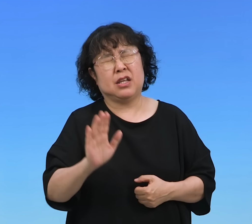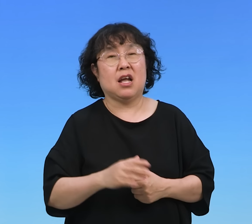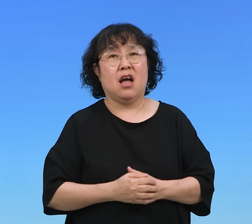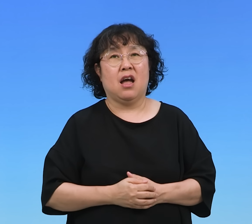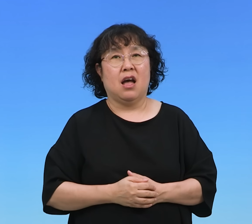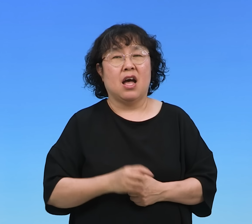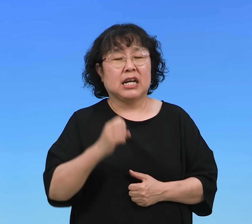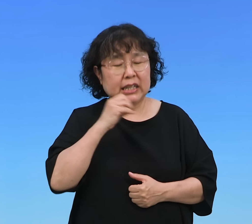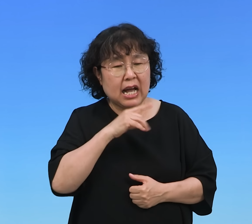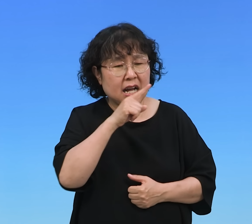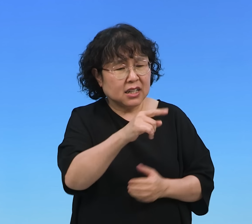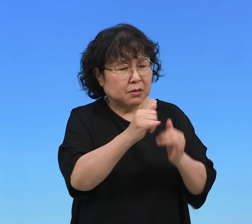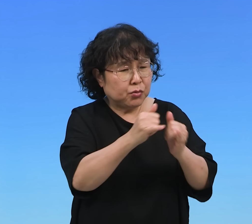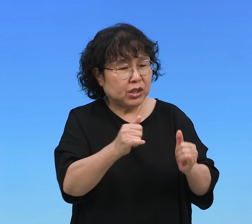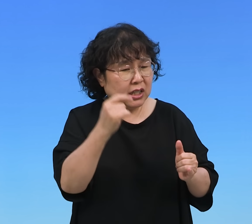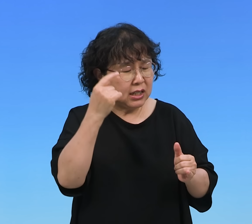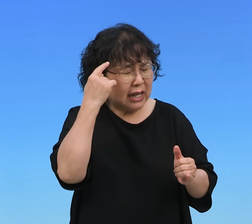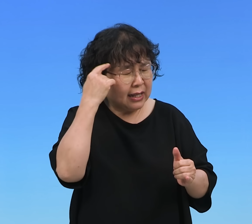그냥 그분이 소중한 거예요.